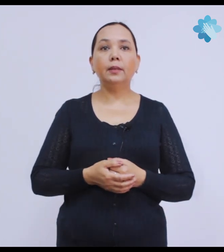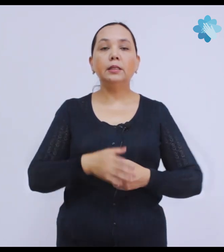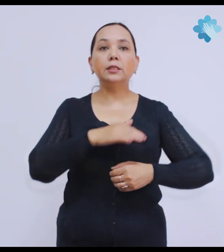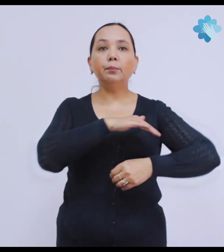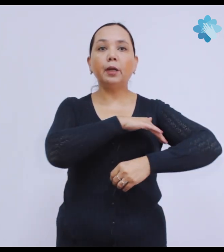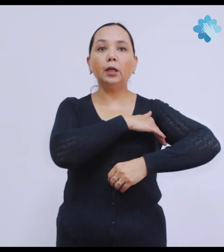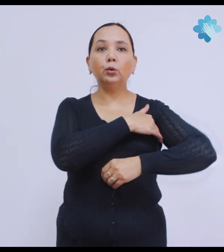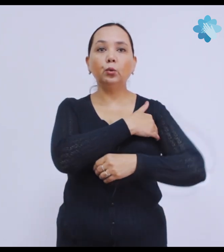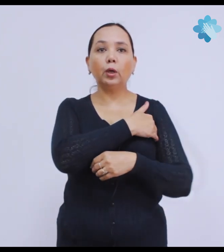температура